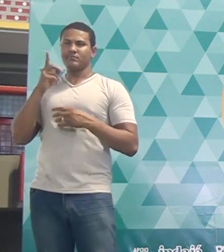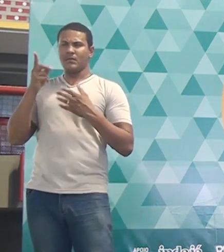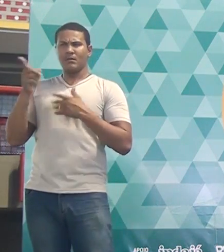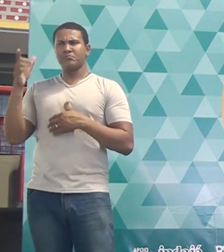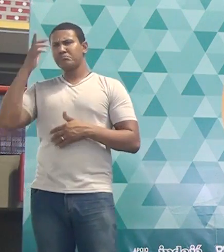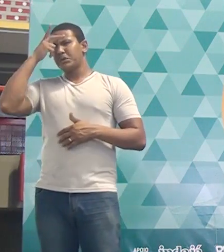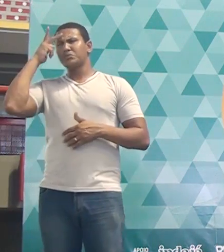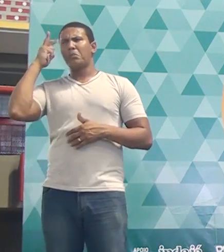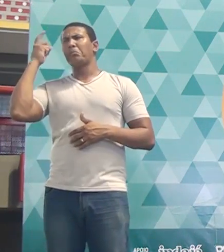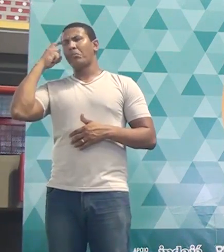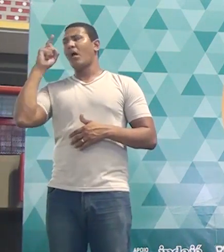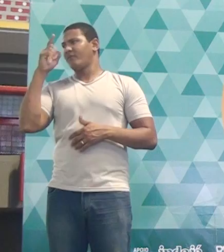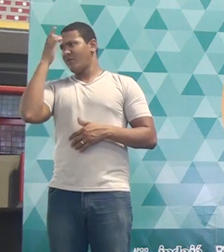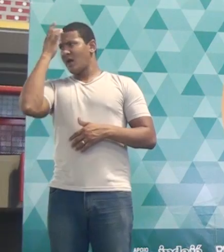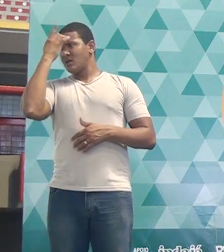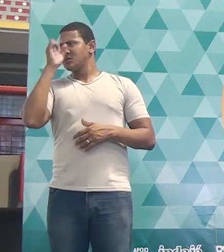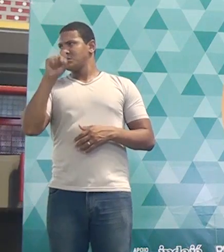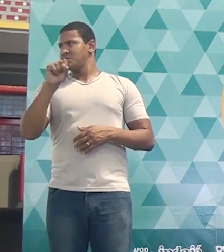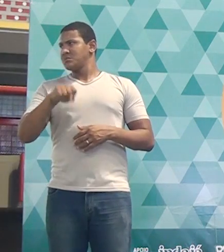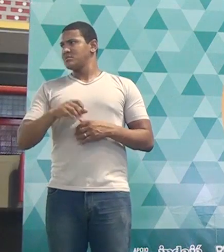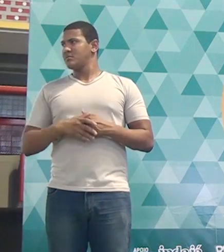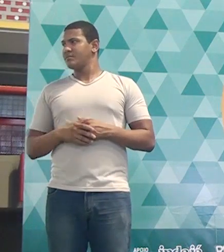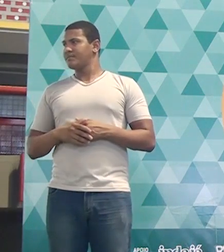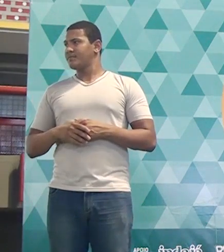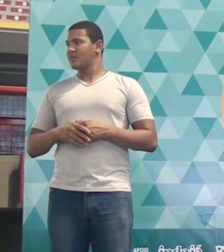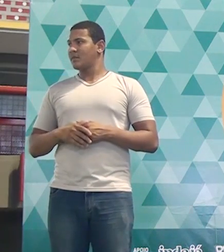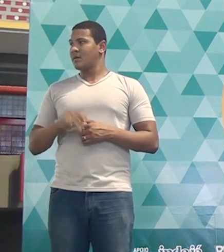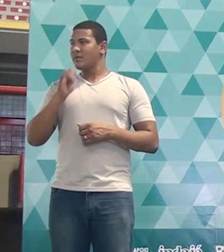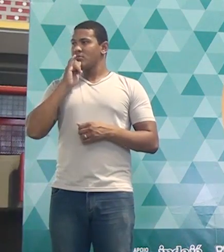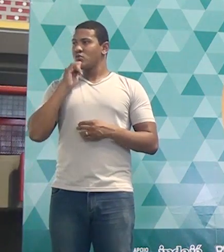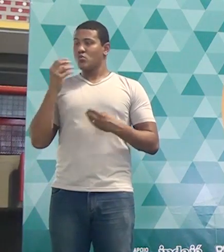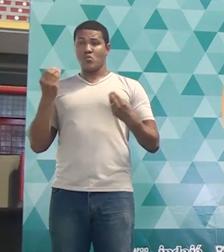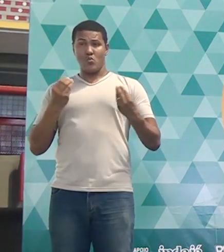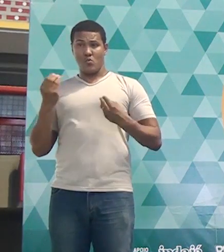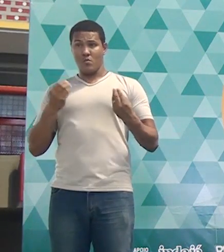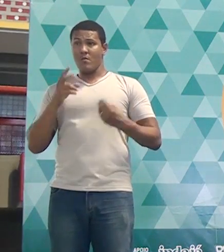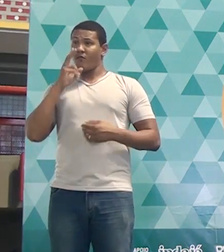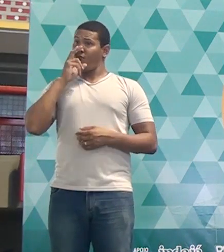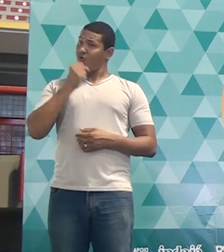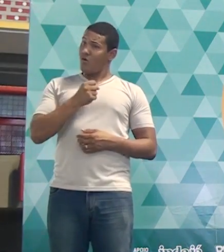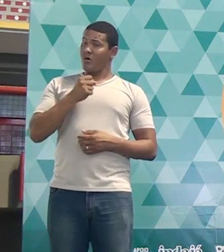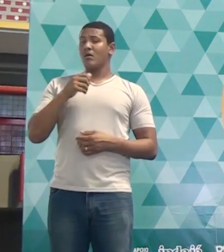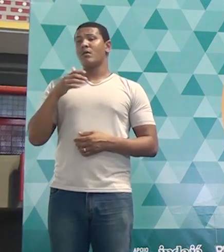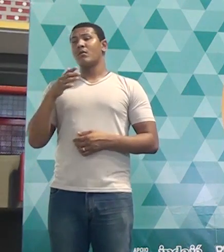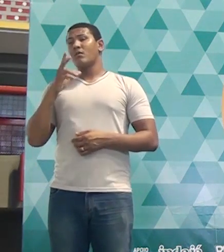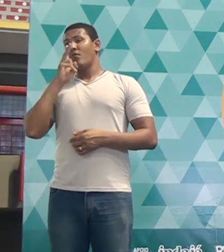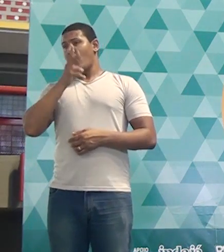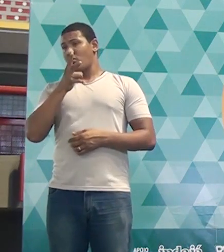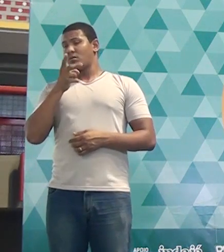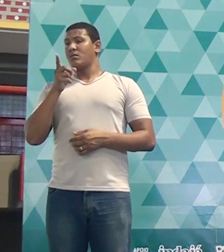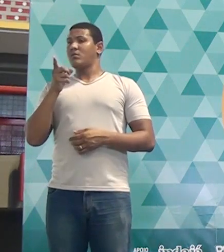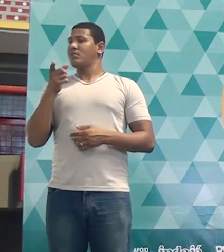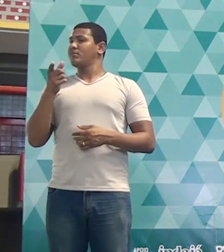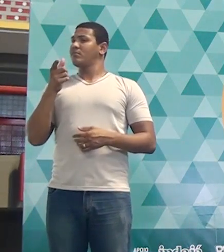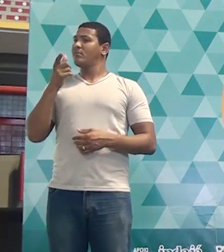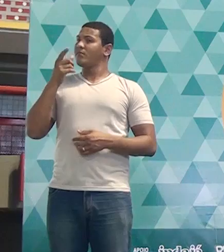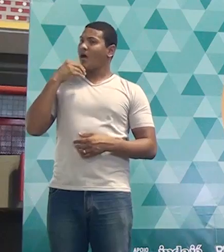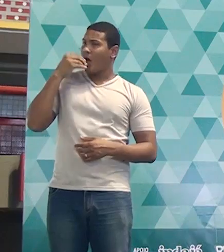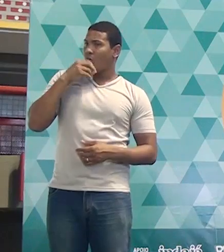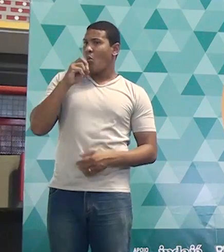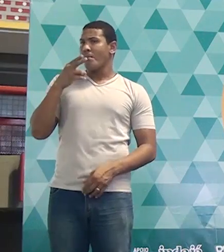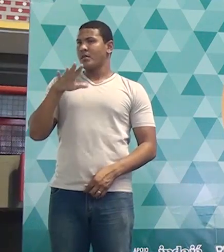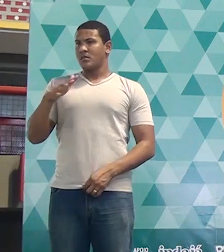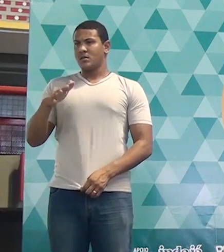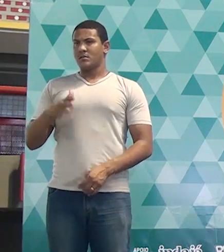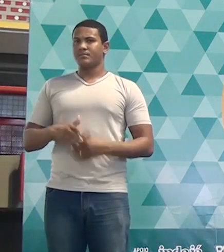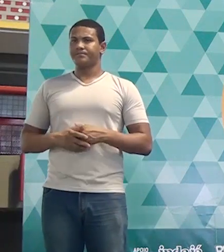que você precisava saber para resolver a questão era saber se o ácido é forte, fraco ou moderado. Pessoal, vamos resolver essa questão? É a